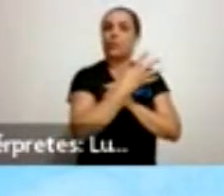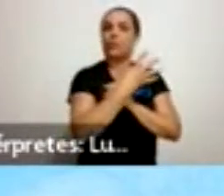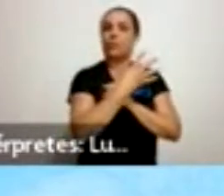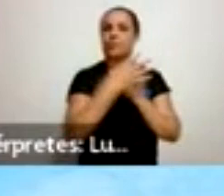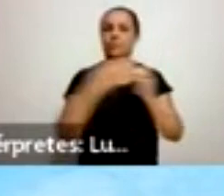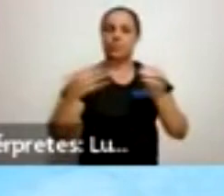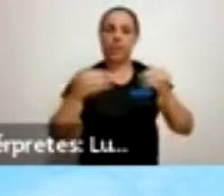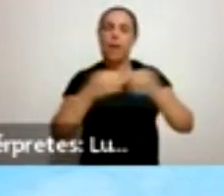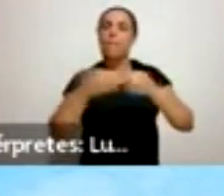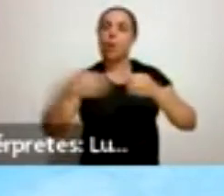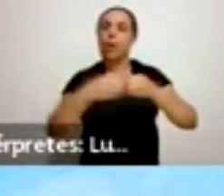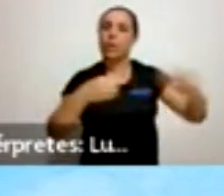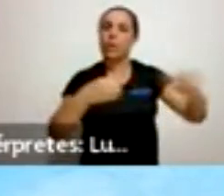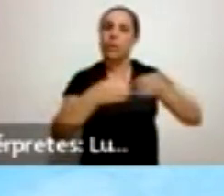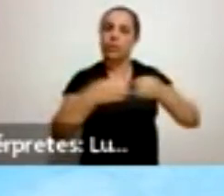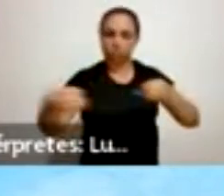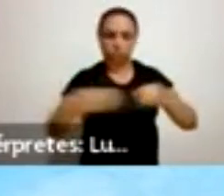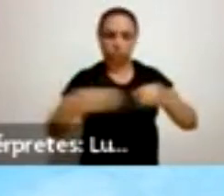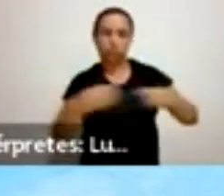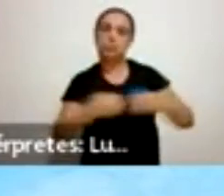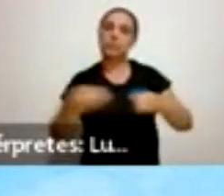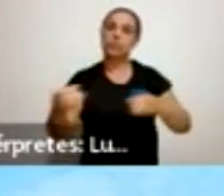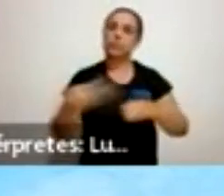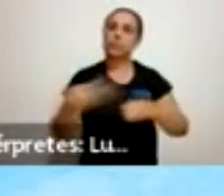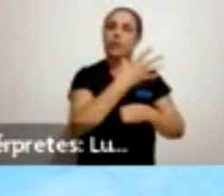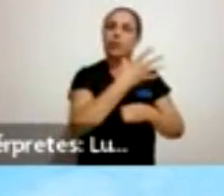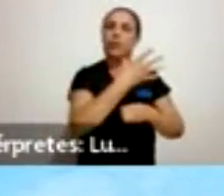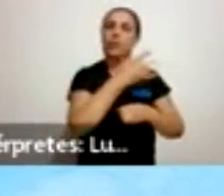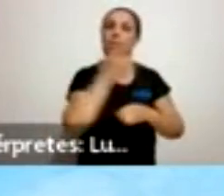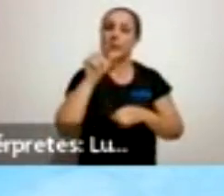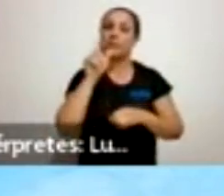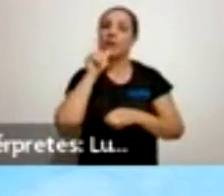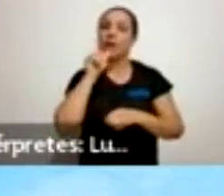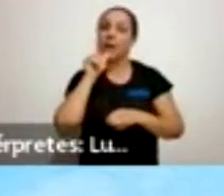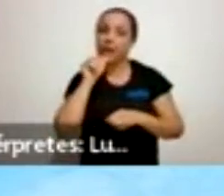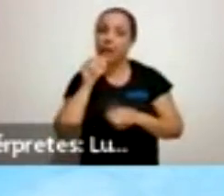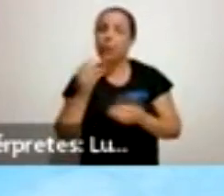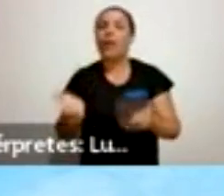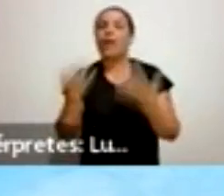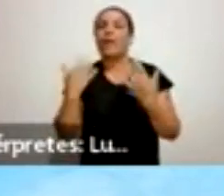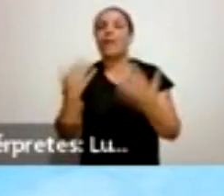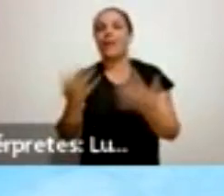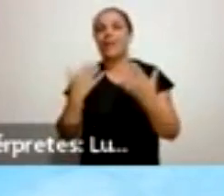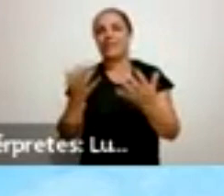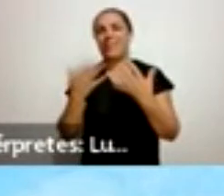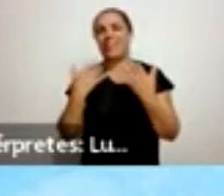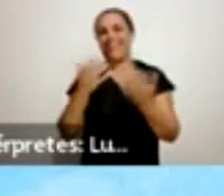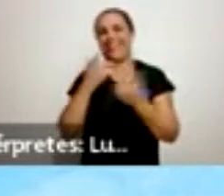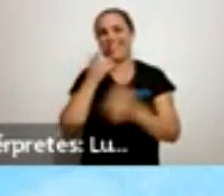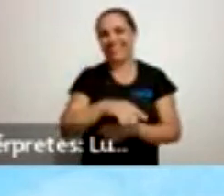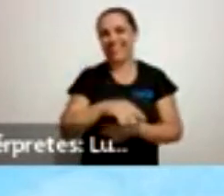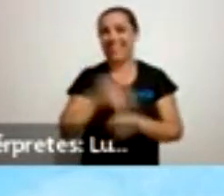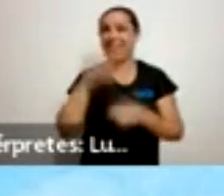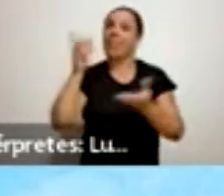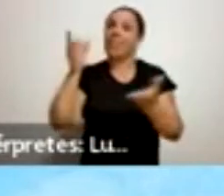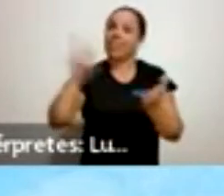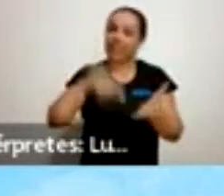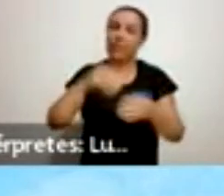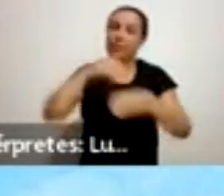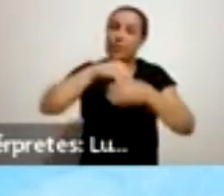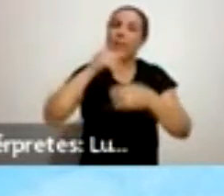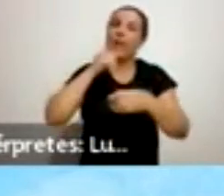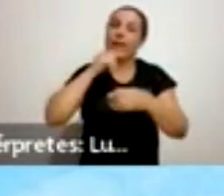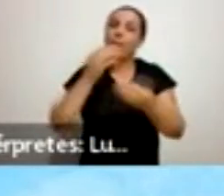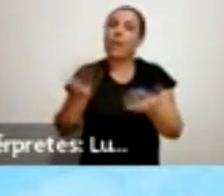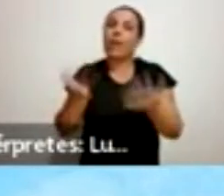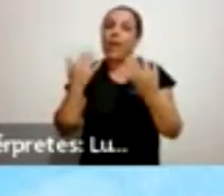e ela não é absorvida, ela é pesada. Então, quando sobra o íons de hidrogênio juntando